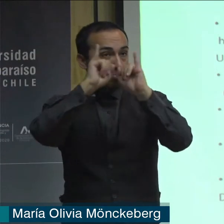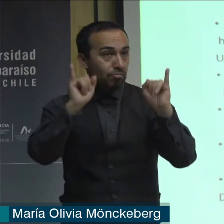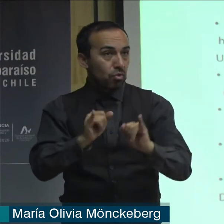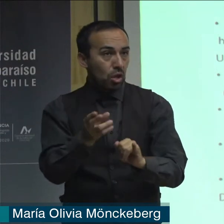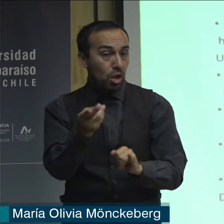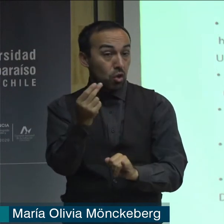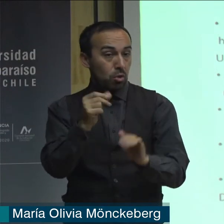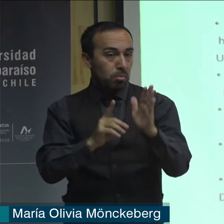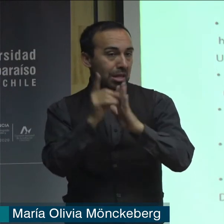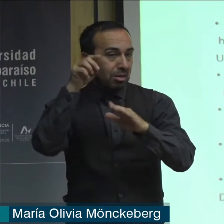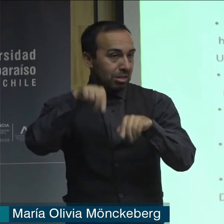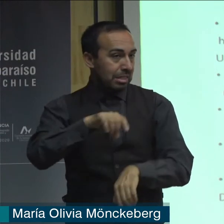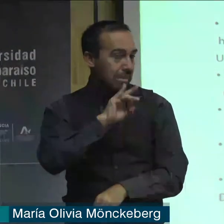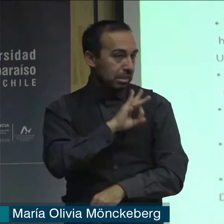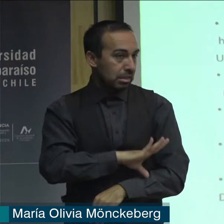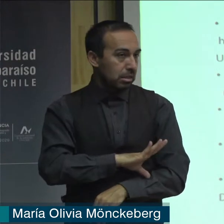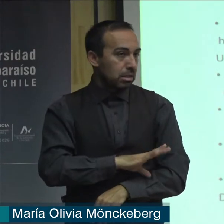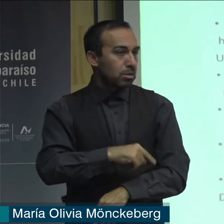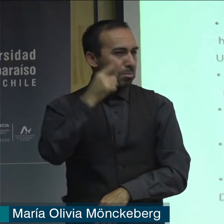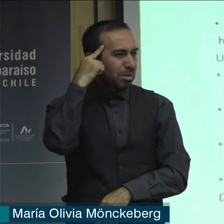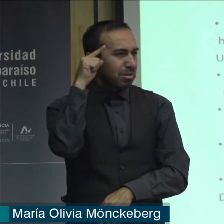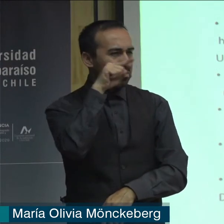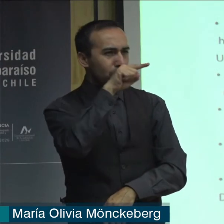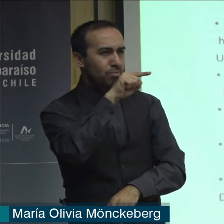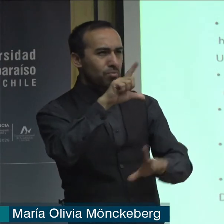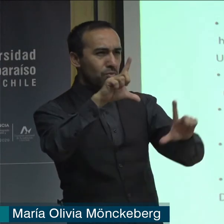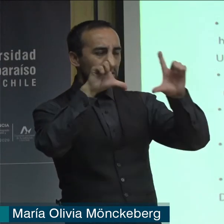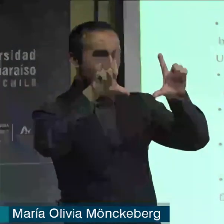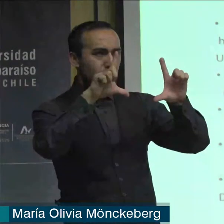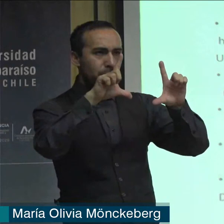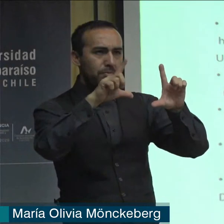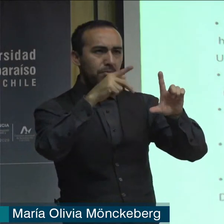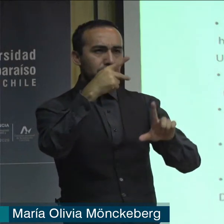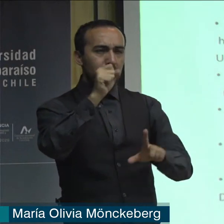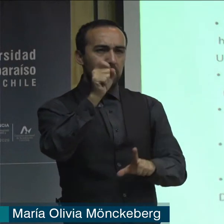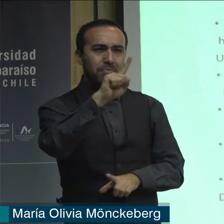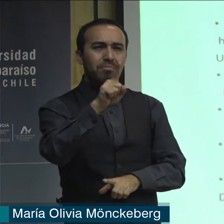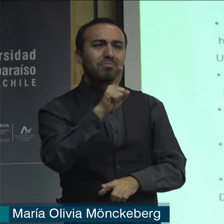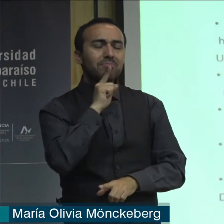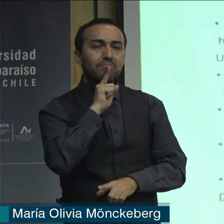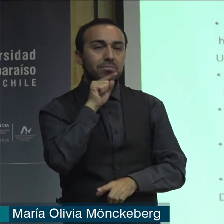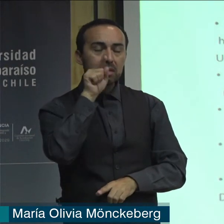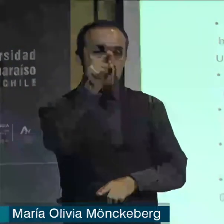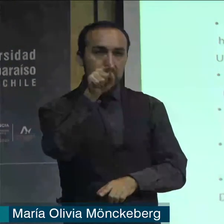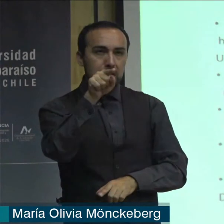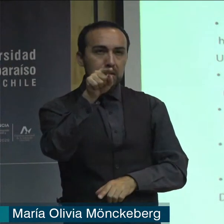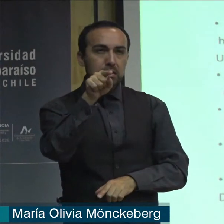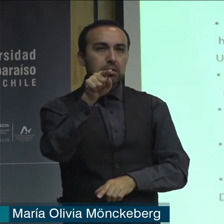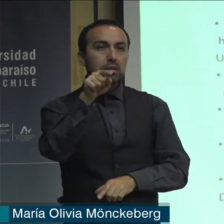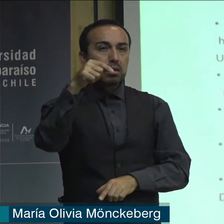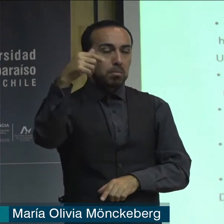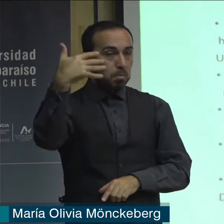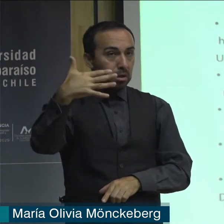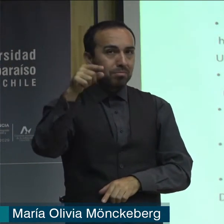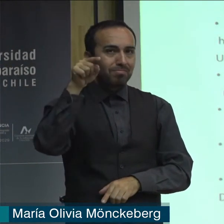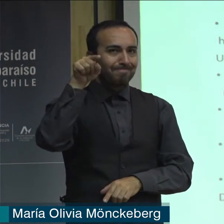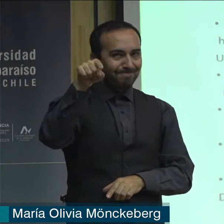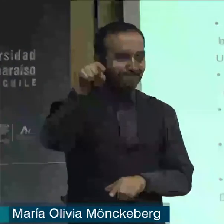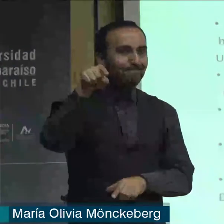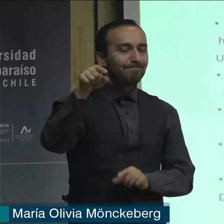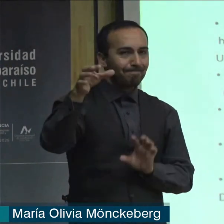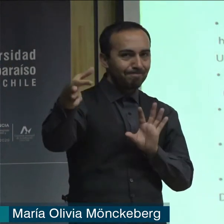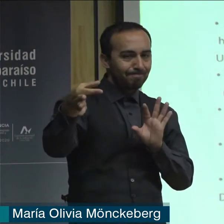Me parece que la figura de Miguel Cash es central porque él unió en sí mismo